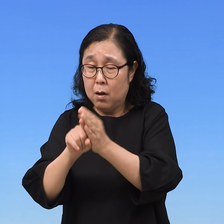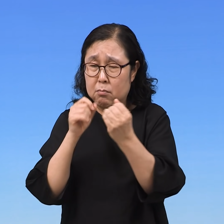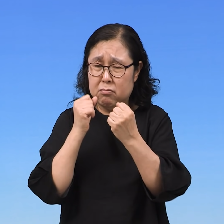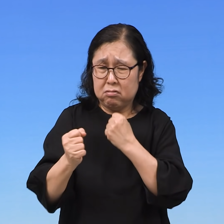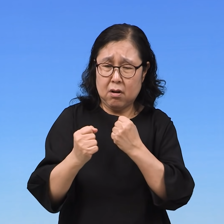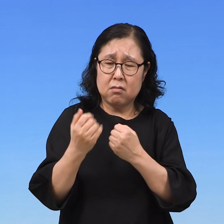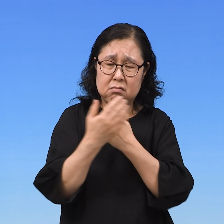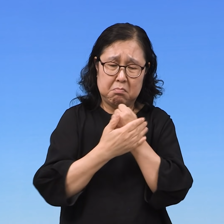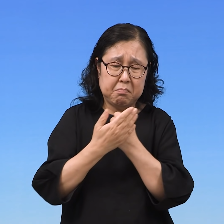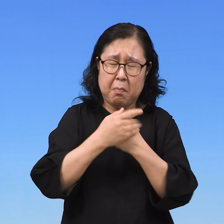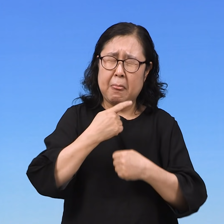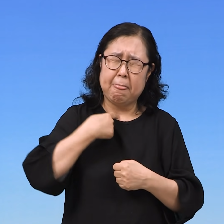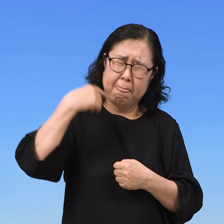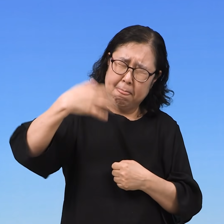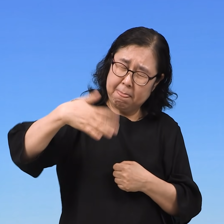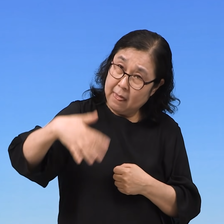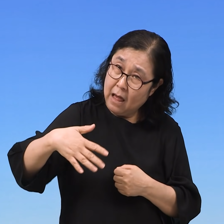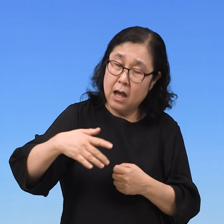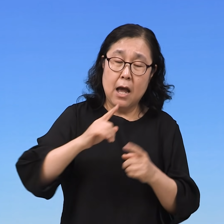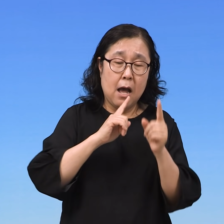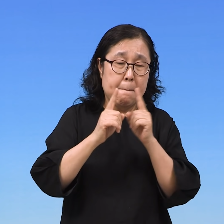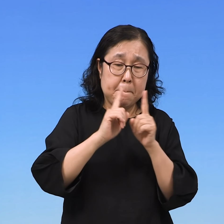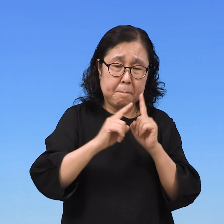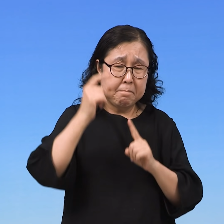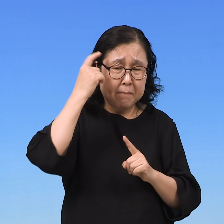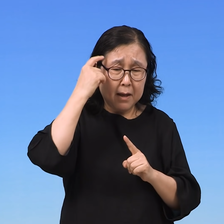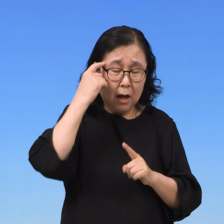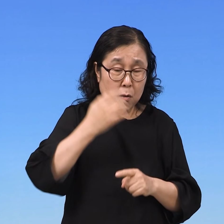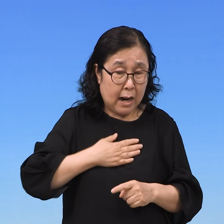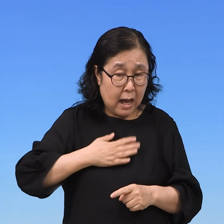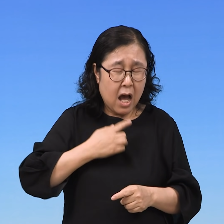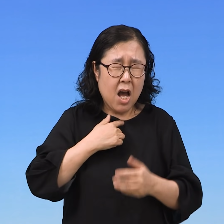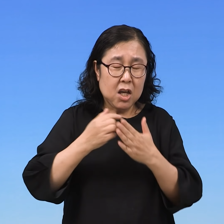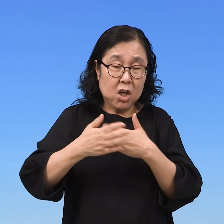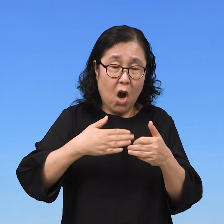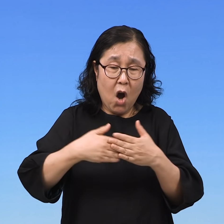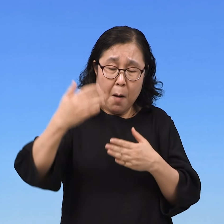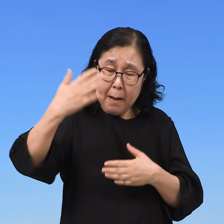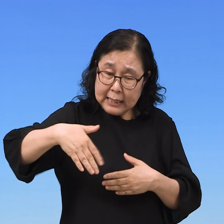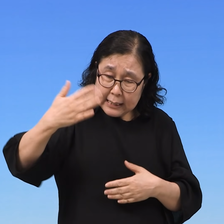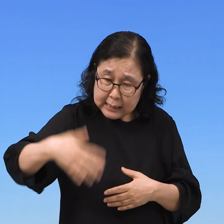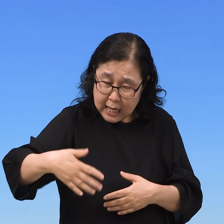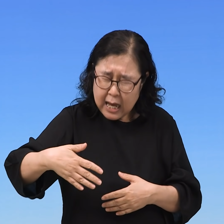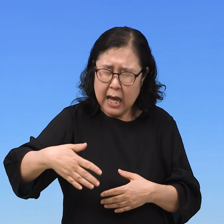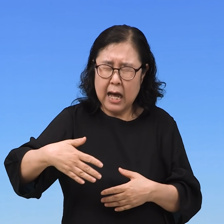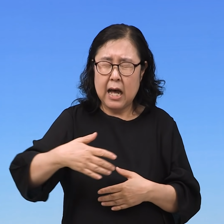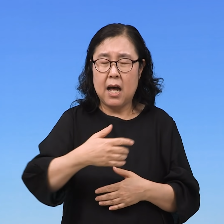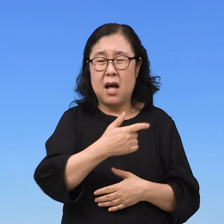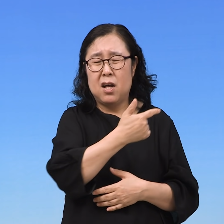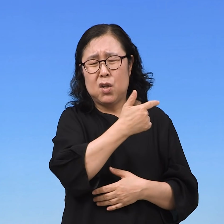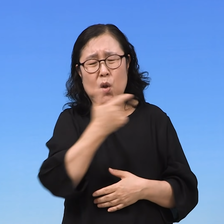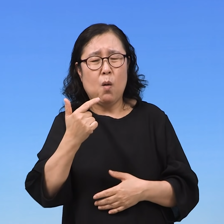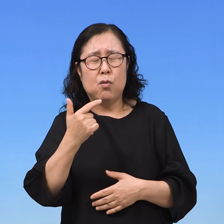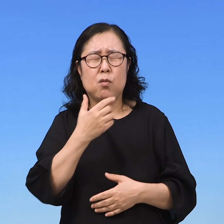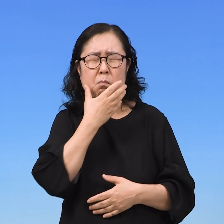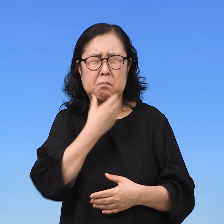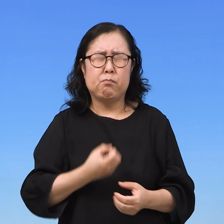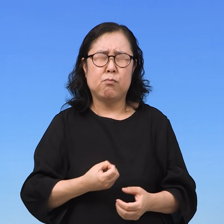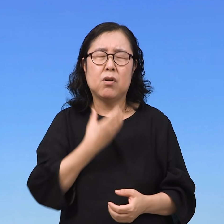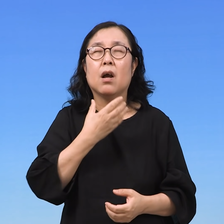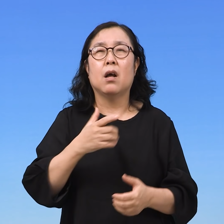은혜를 모른다, 이론으로는 아는데 나 한 번도 겪어본 적이 없다, 가장